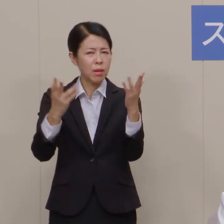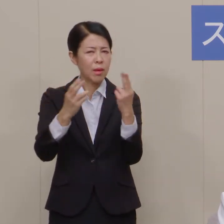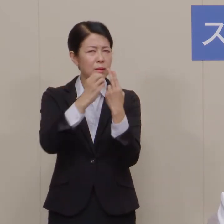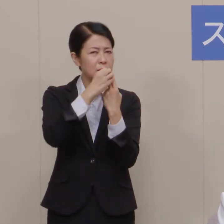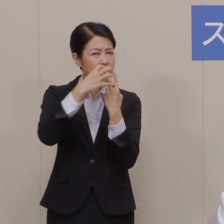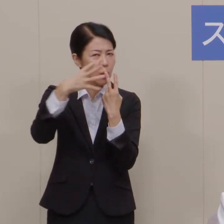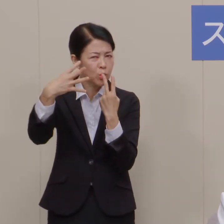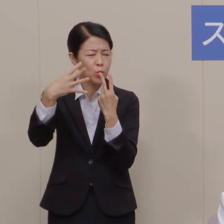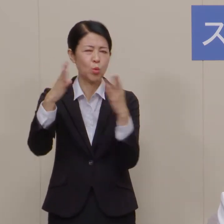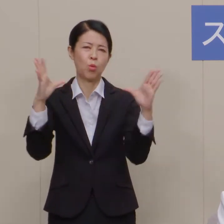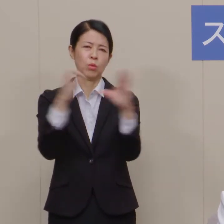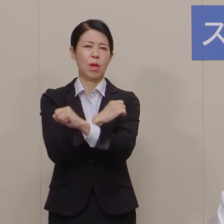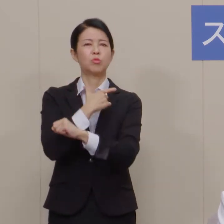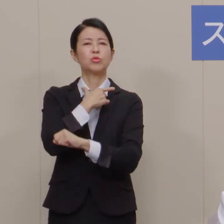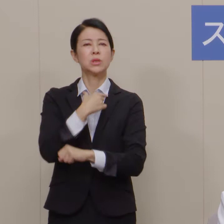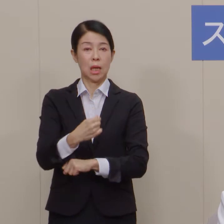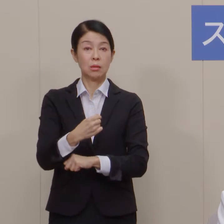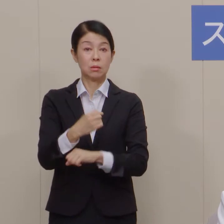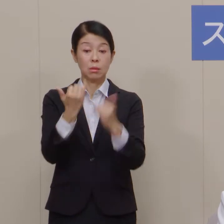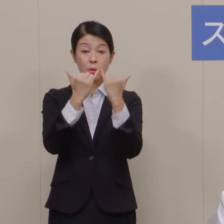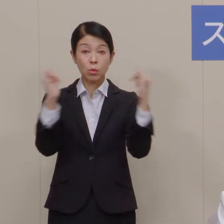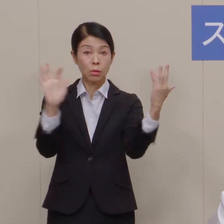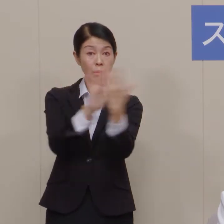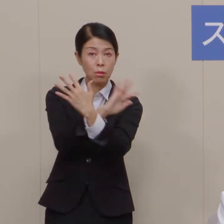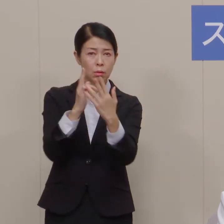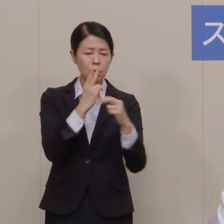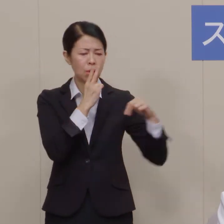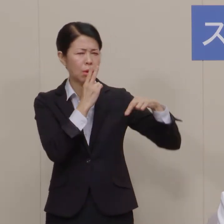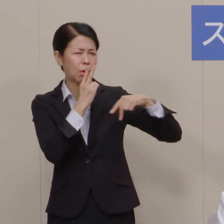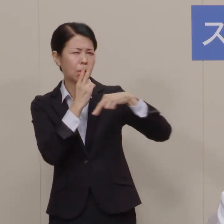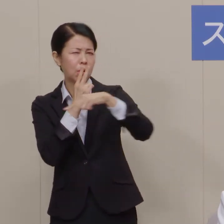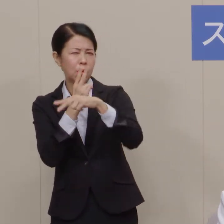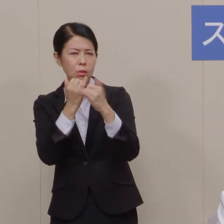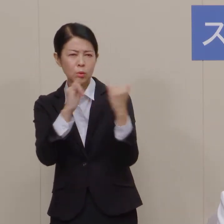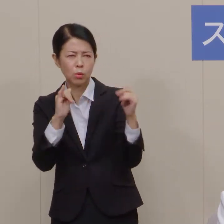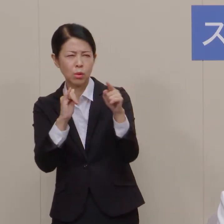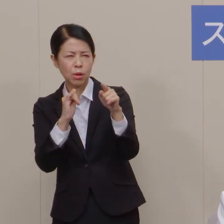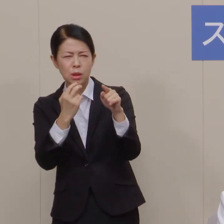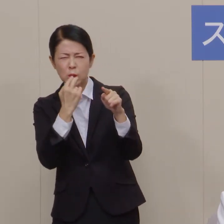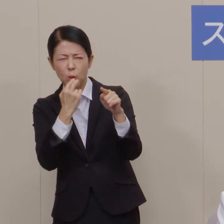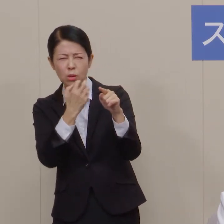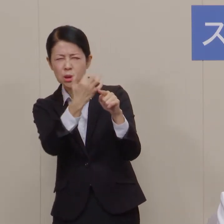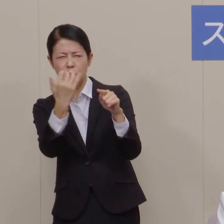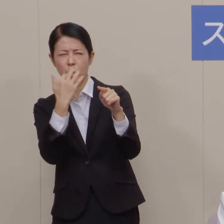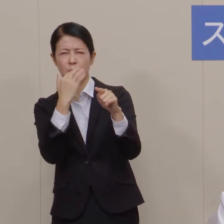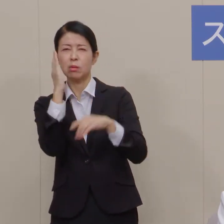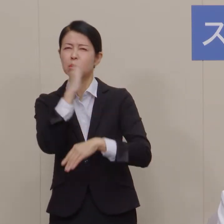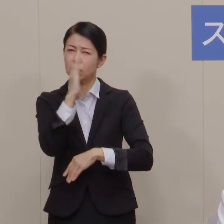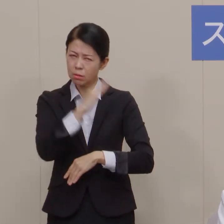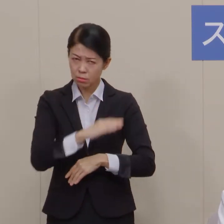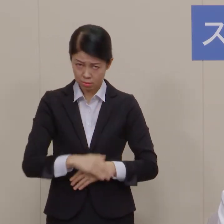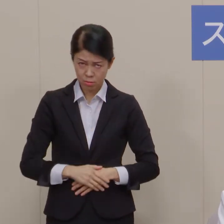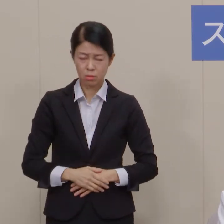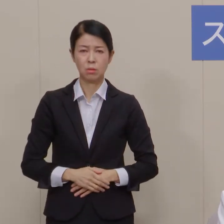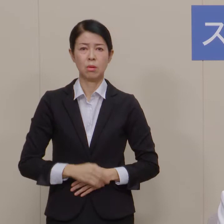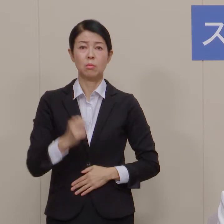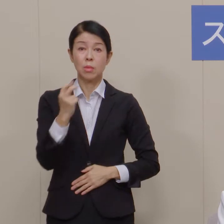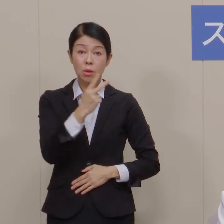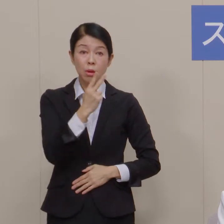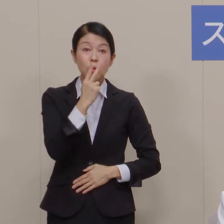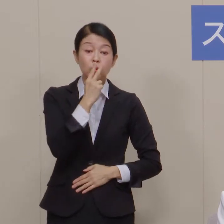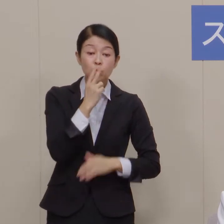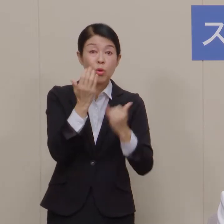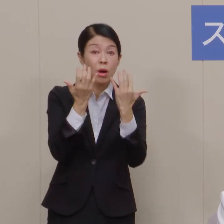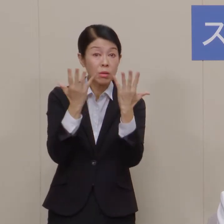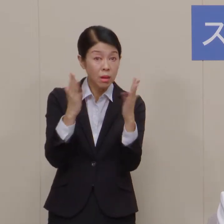社会からなくしたい。人混みで歩きタバコしてる人がいると匂いや煙が気になるし、吸わない方からす